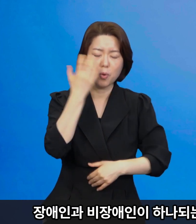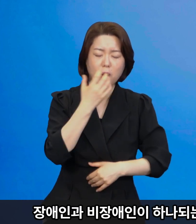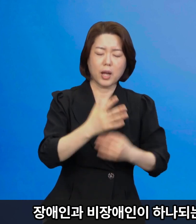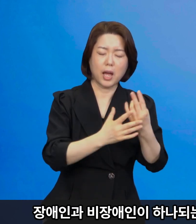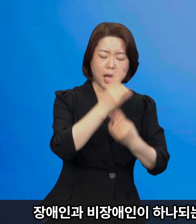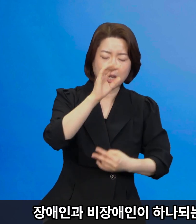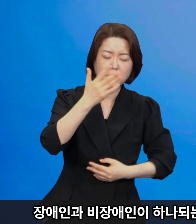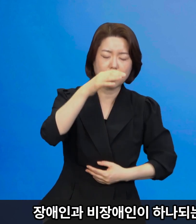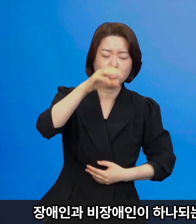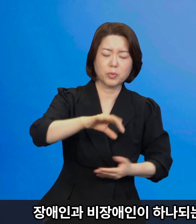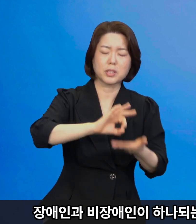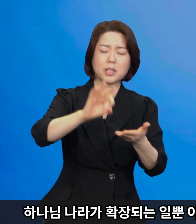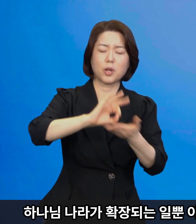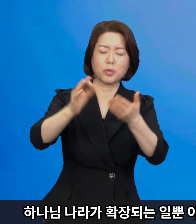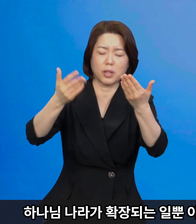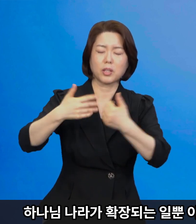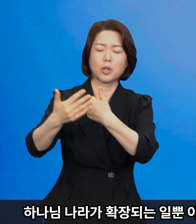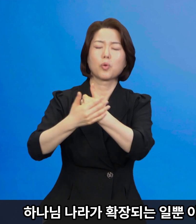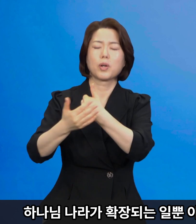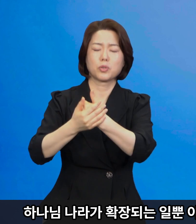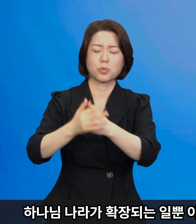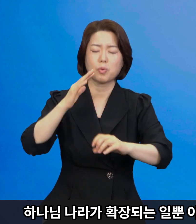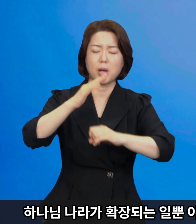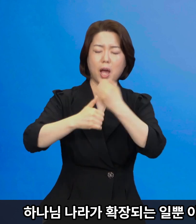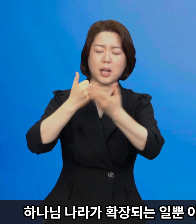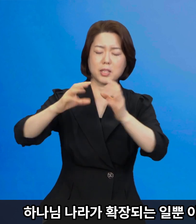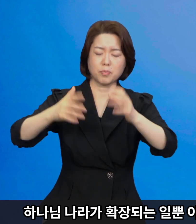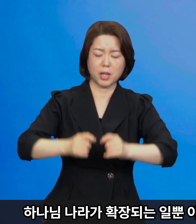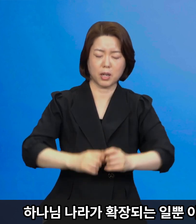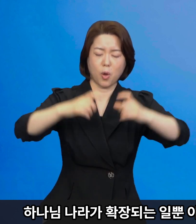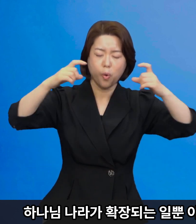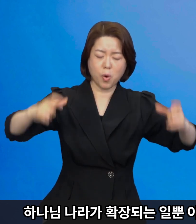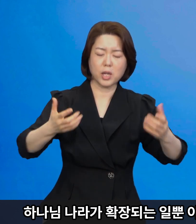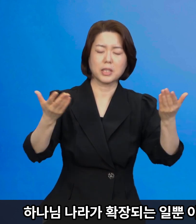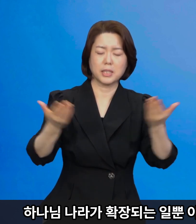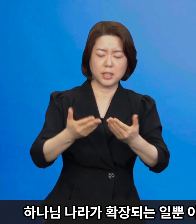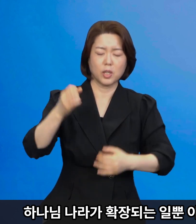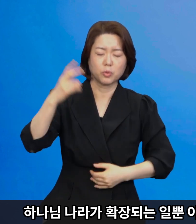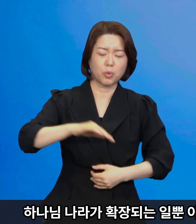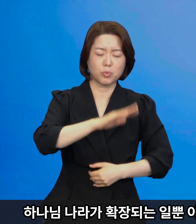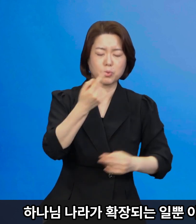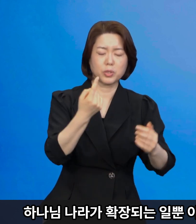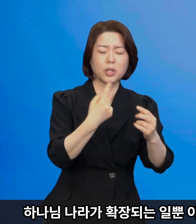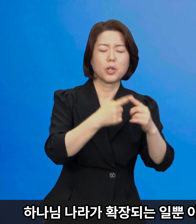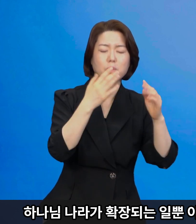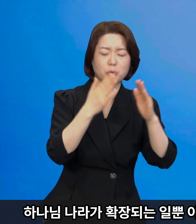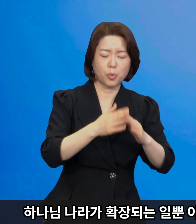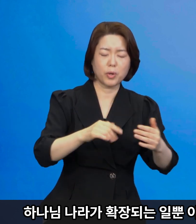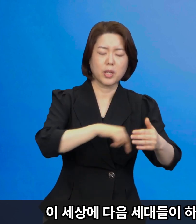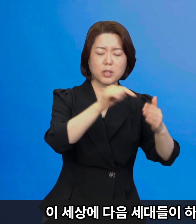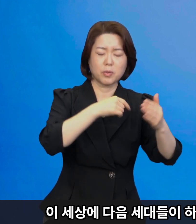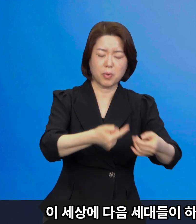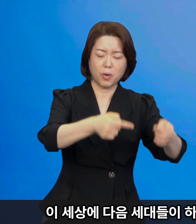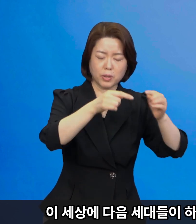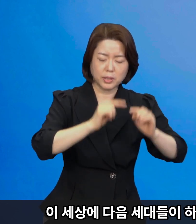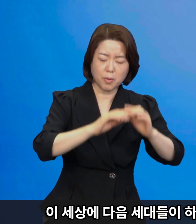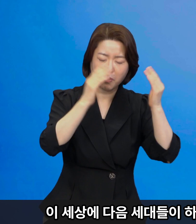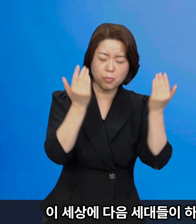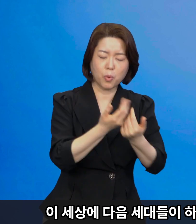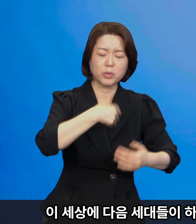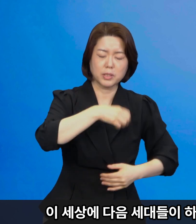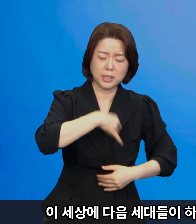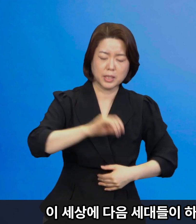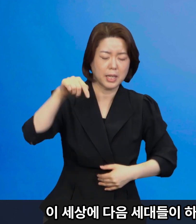사용될 수 있도록 도와주시고 하나님 나라가 확장되는 일뿐 아니라 우리 교회에 속한 모든 자녀들과 이 세상의